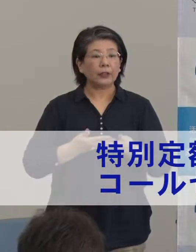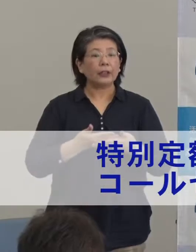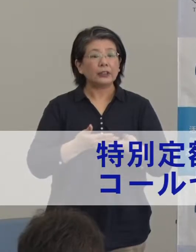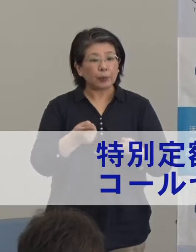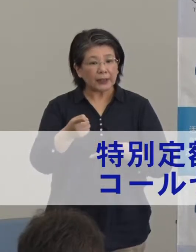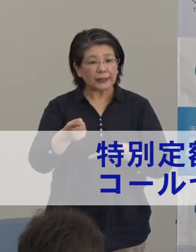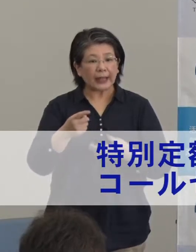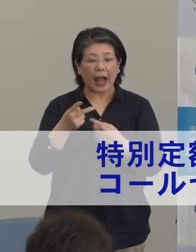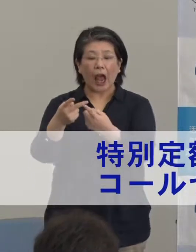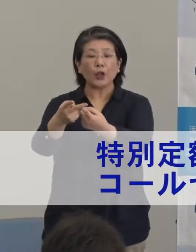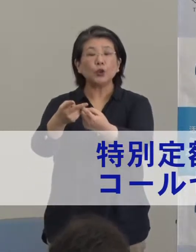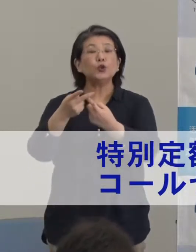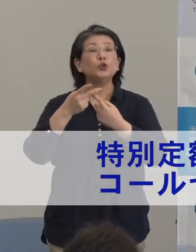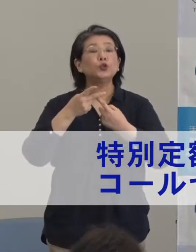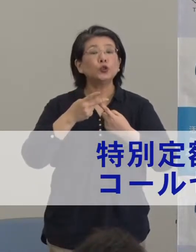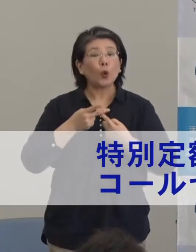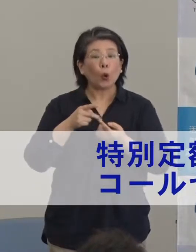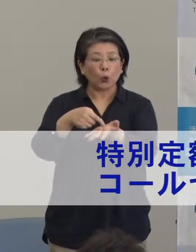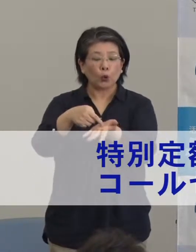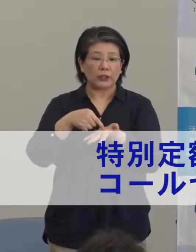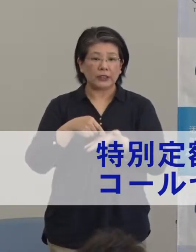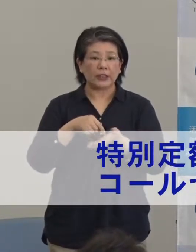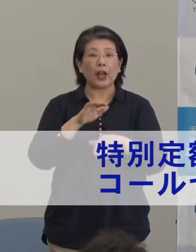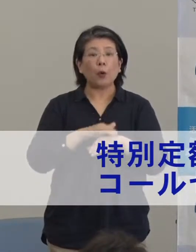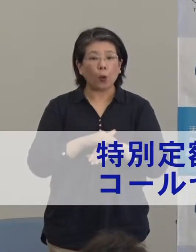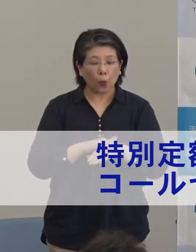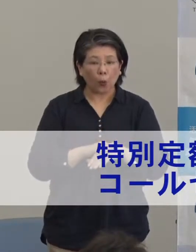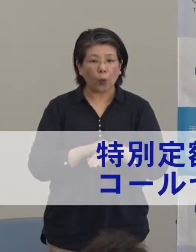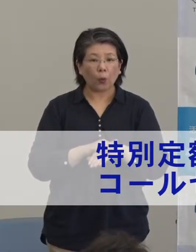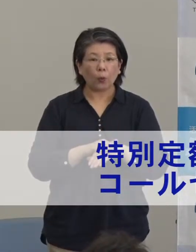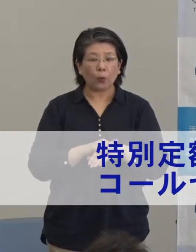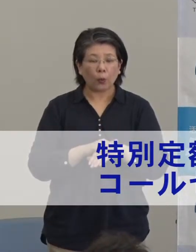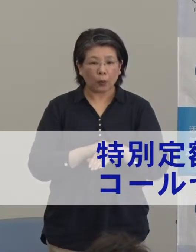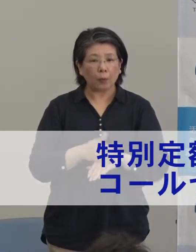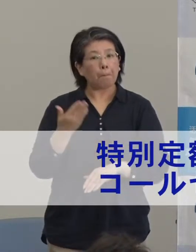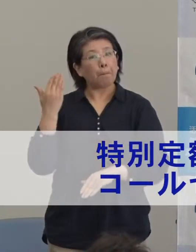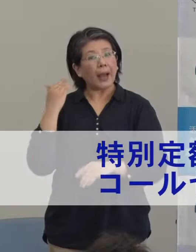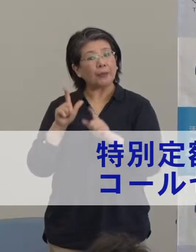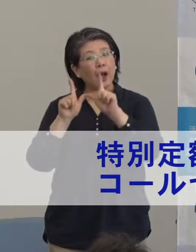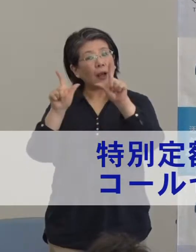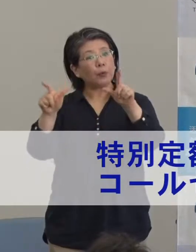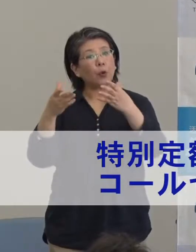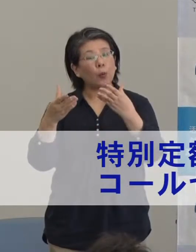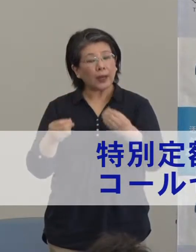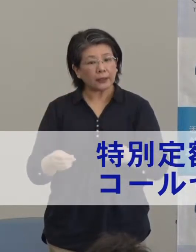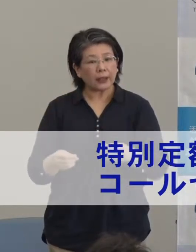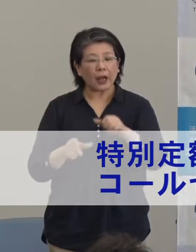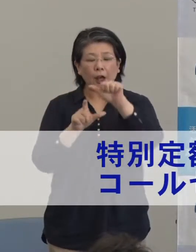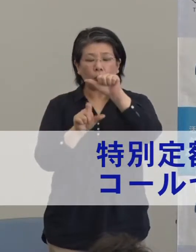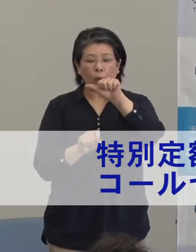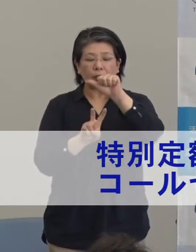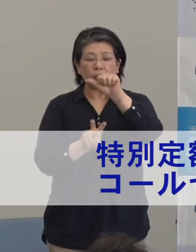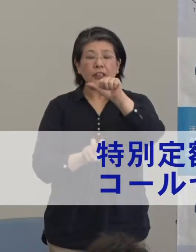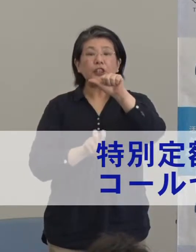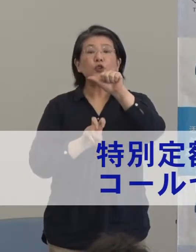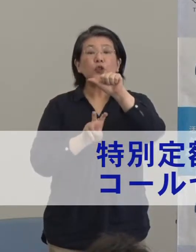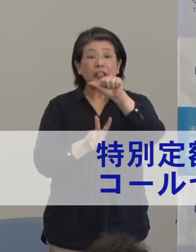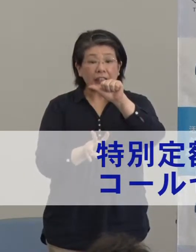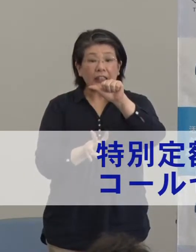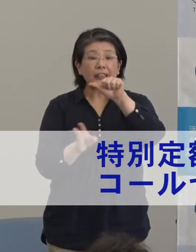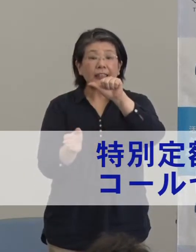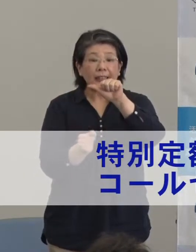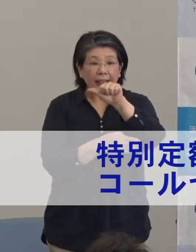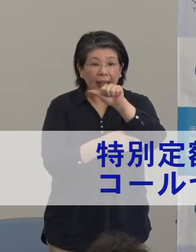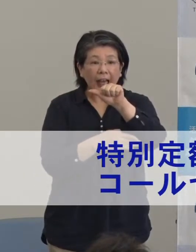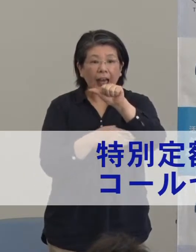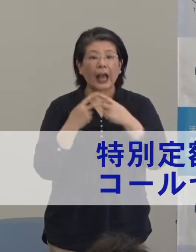ております、郵送による申請でございますけれども、前にも発表しましたけれども、今月の22日付、これ